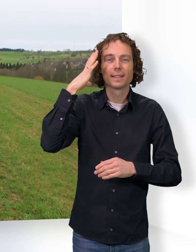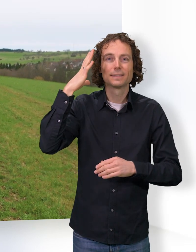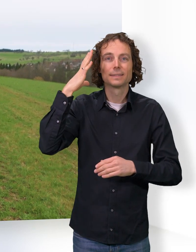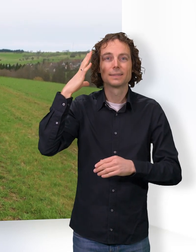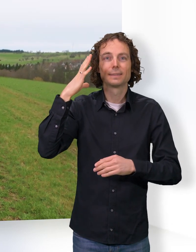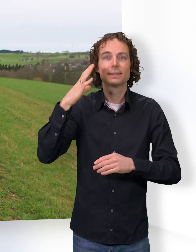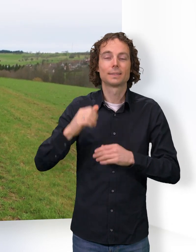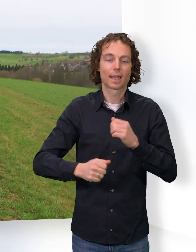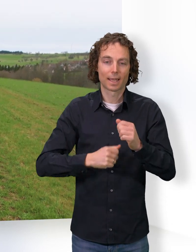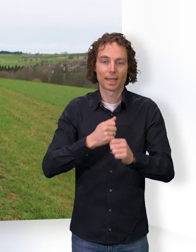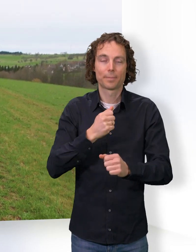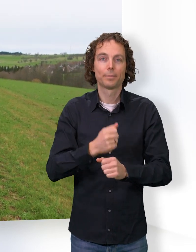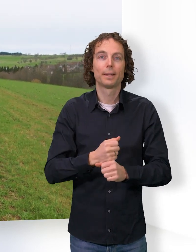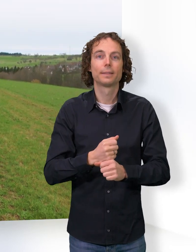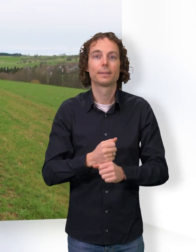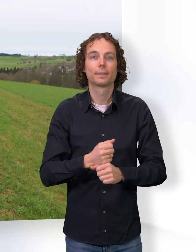Geistes. Amen.